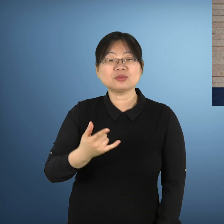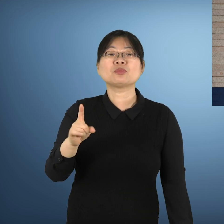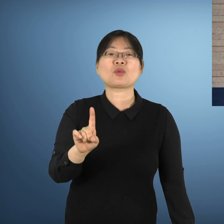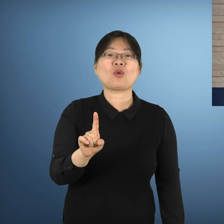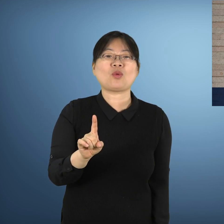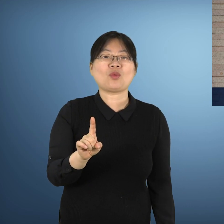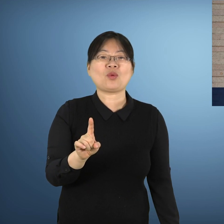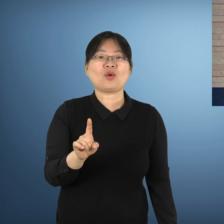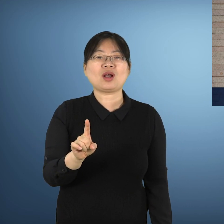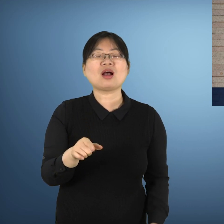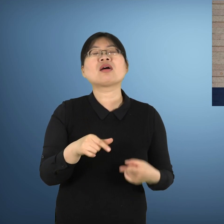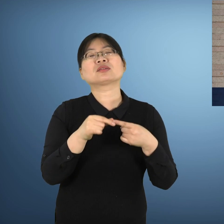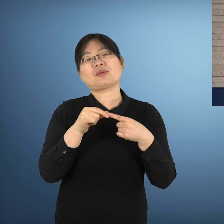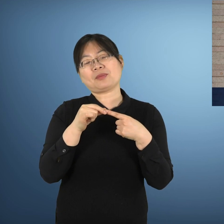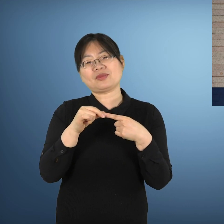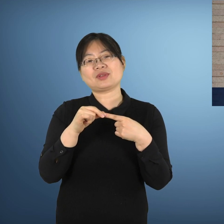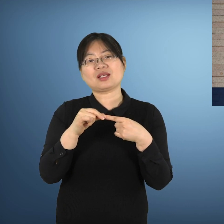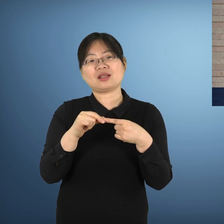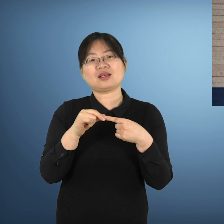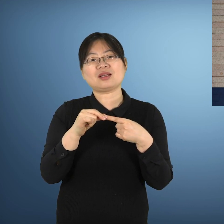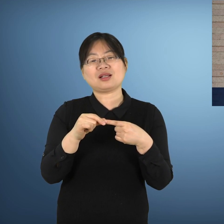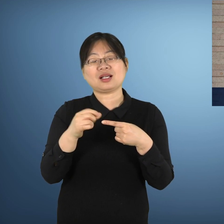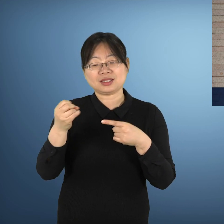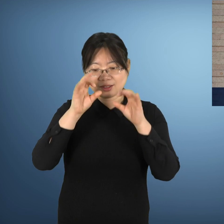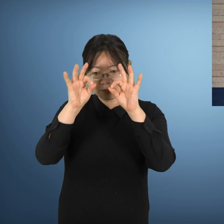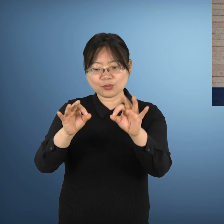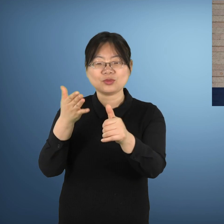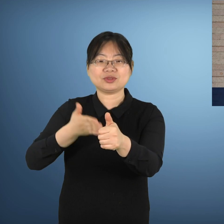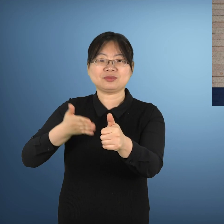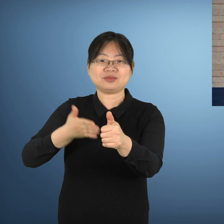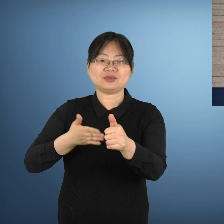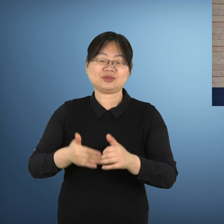때 첫 번째 해석입니다. 다시 보세요.